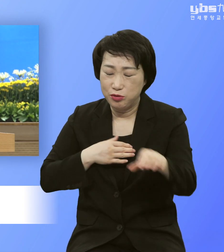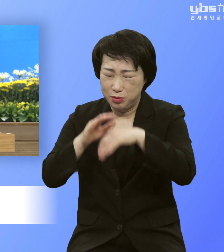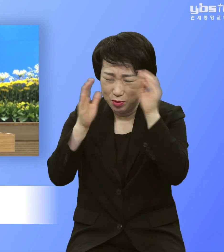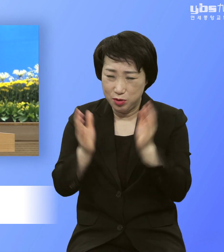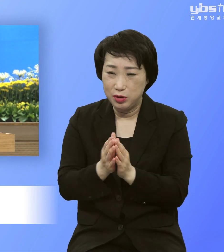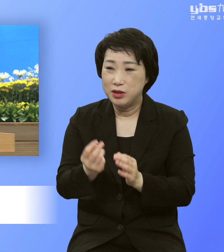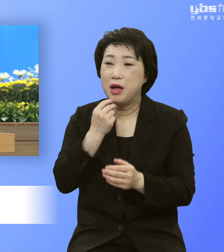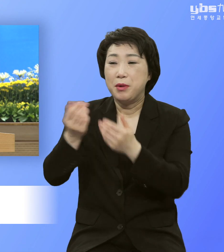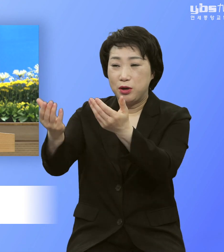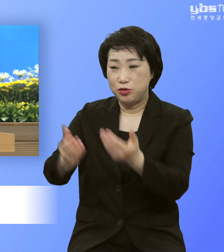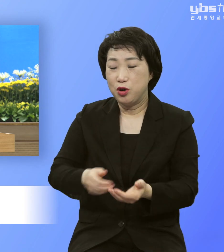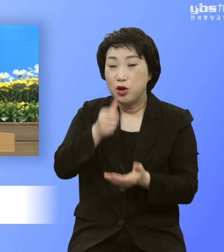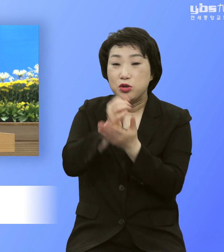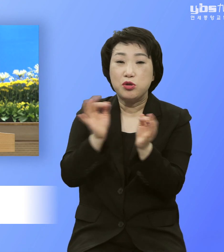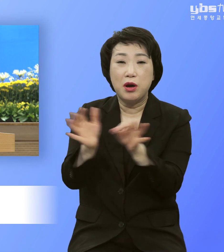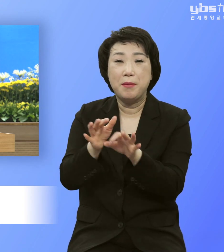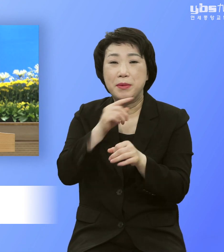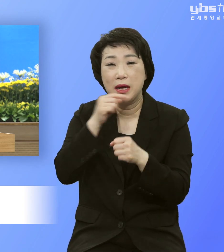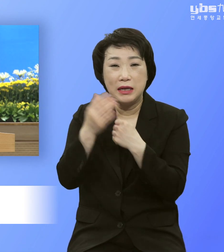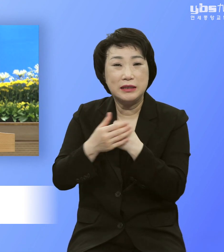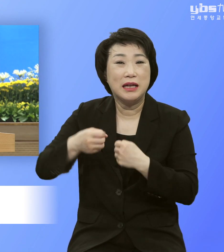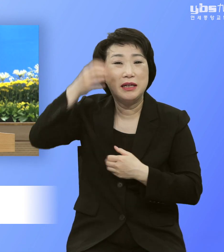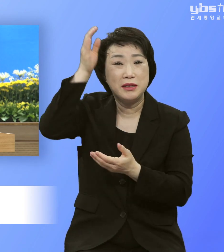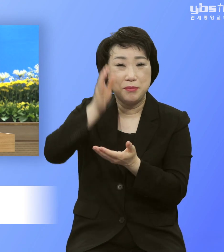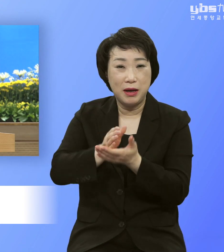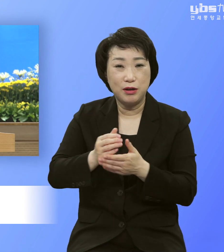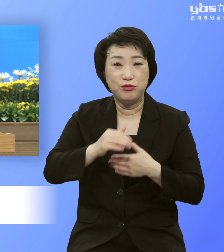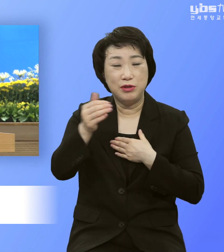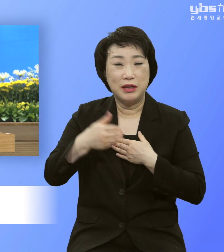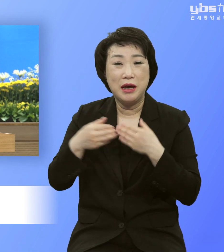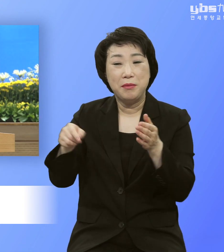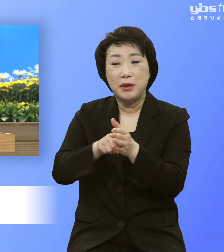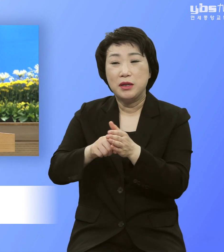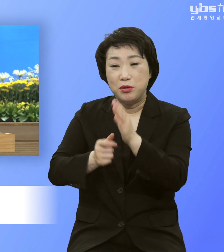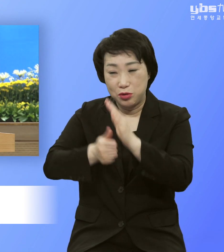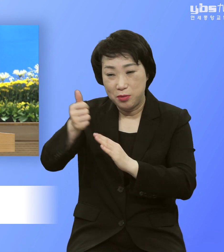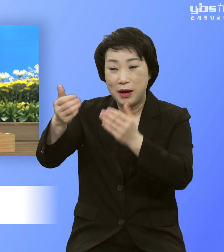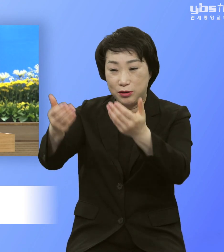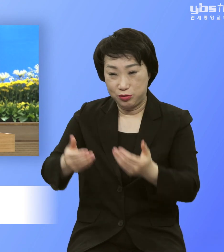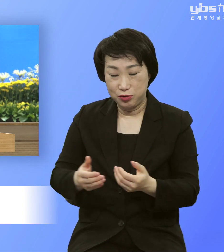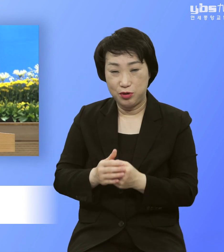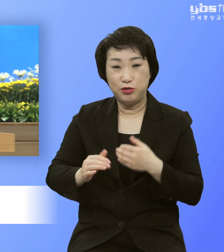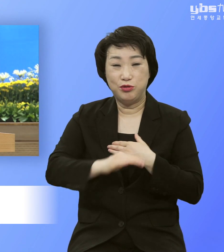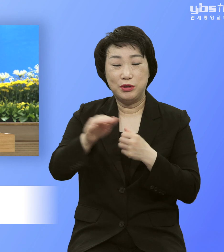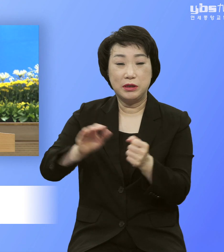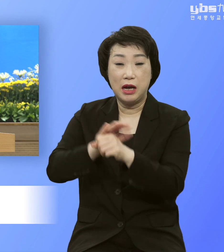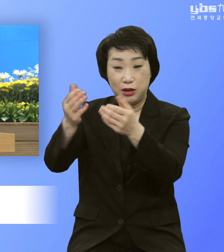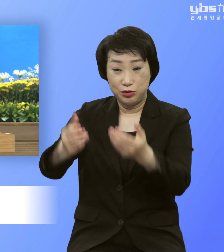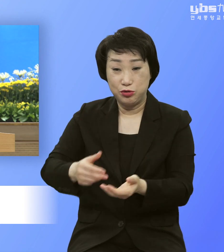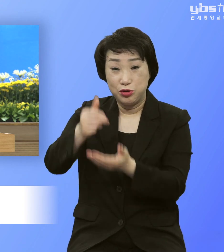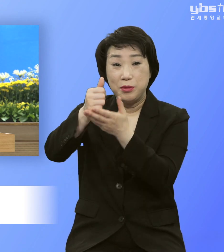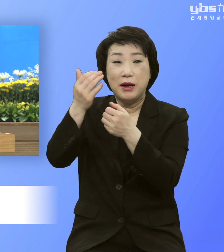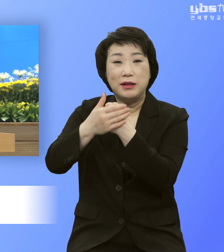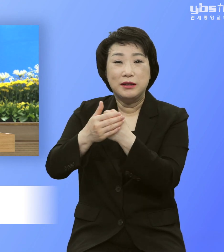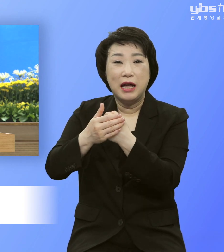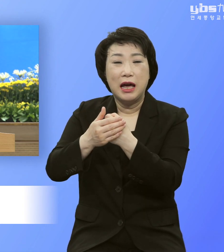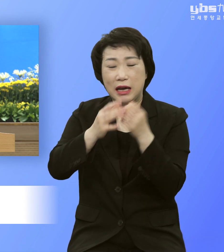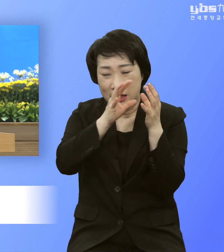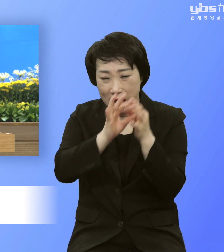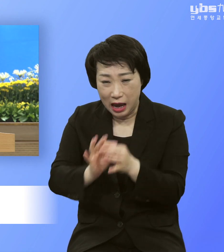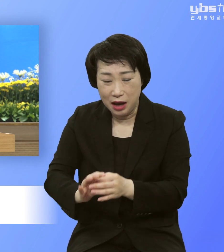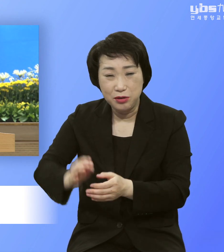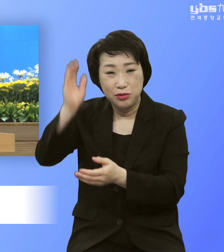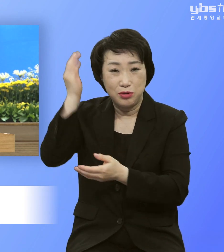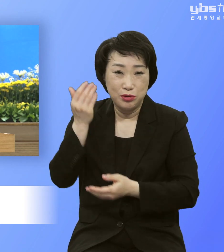공급하며 속죄 피의 은혜에 망각하지 않도록 우리에게 믿음을 주시고 소망을 주시고 우리를 사랑하신 주님의 은혜